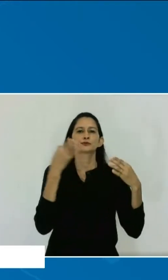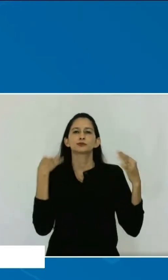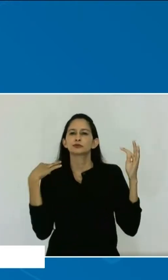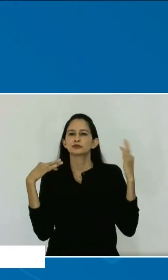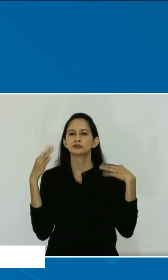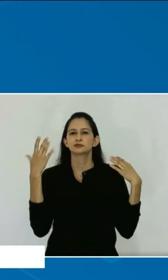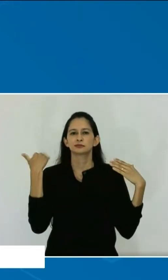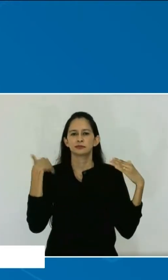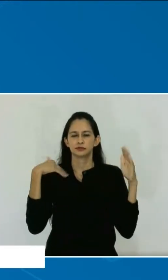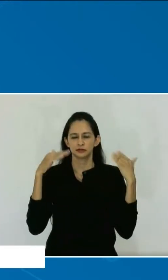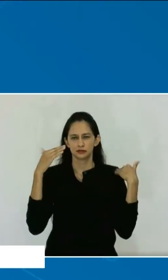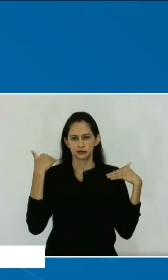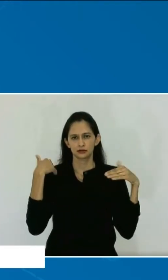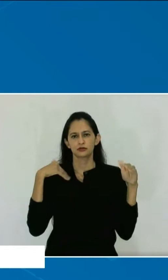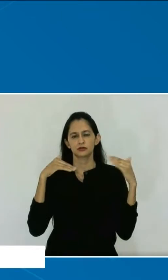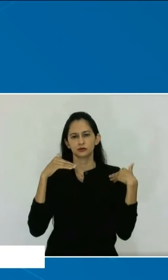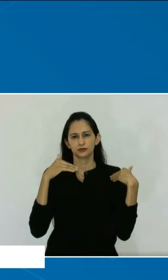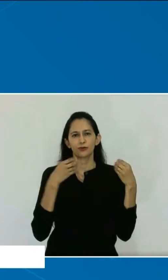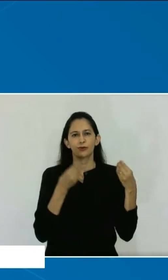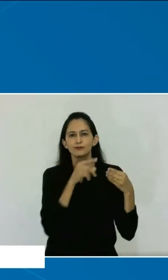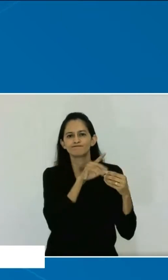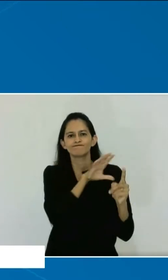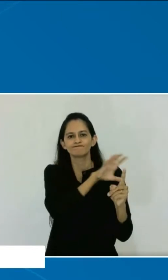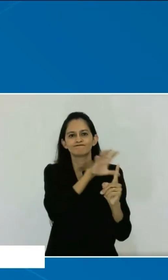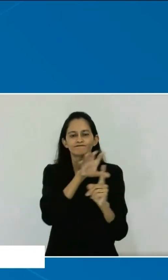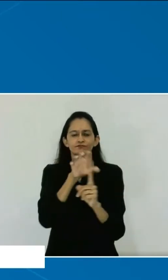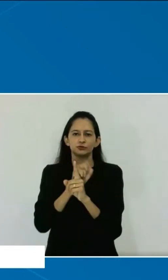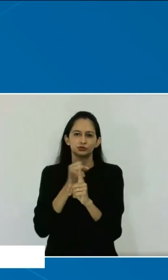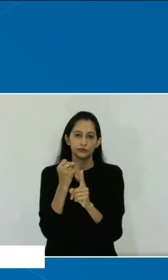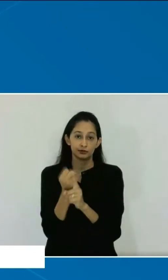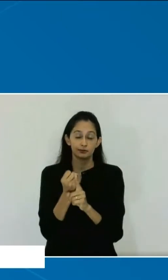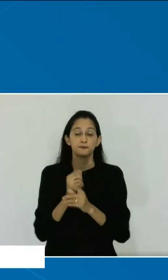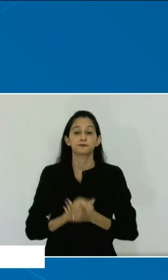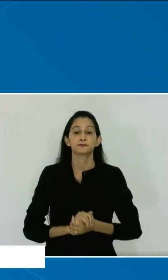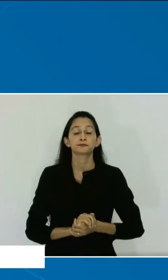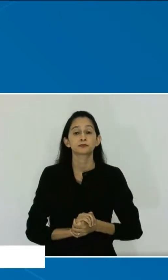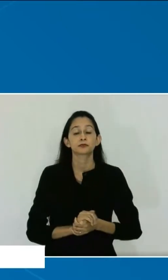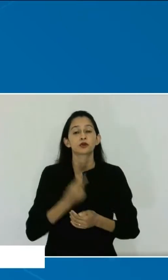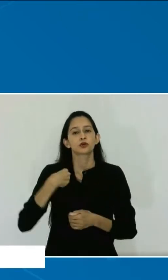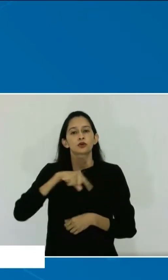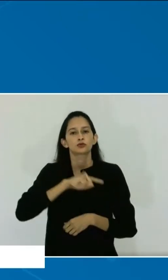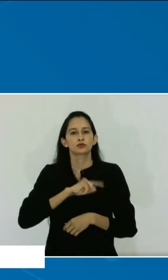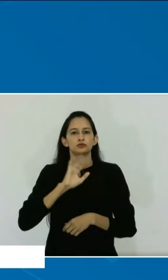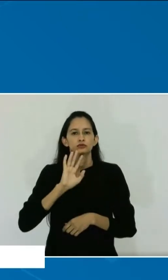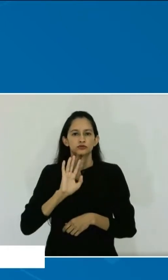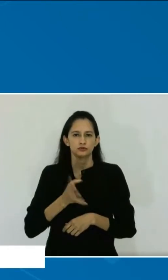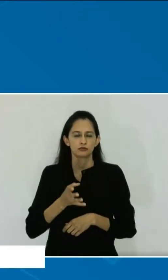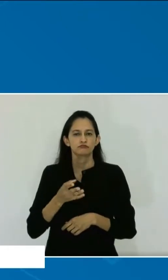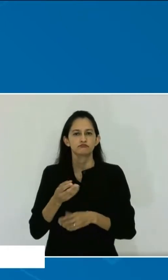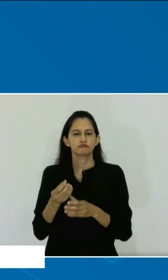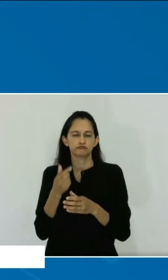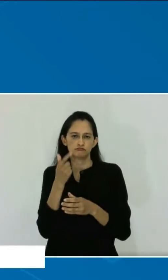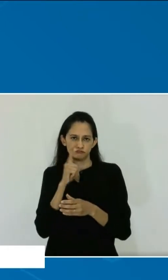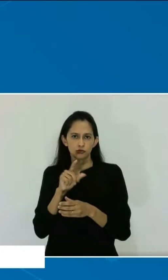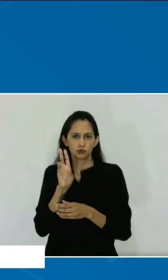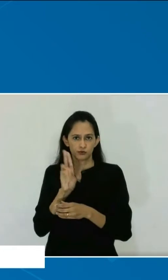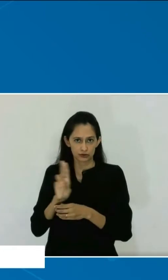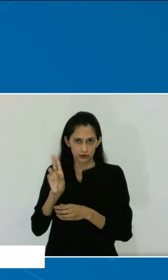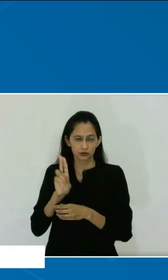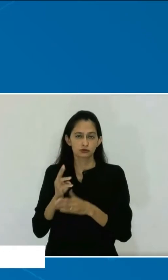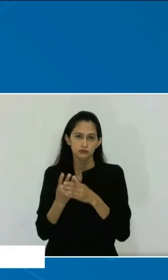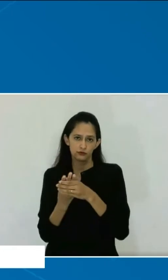de mobilidade e assim sucessivamente, né. Produzimos 45 mil litros de álcool a